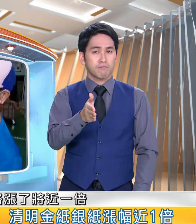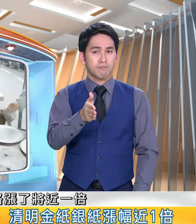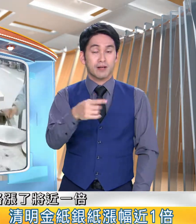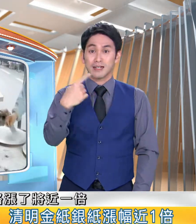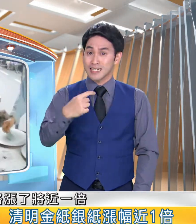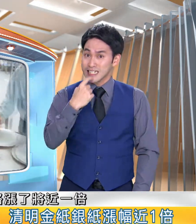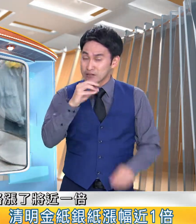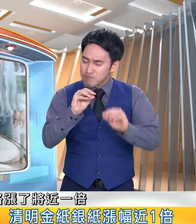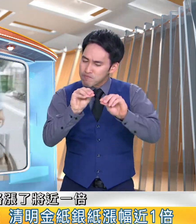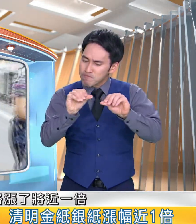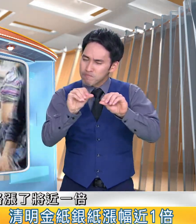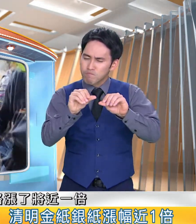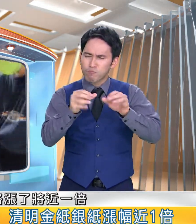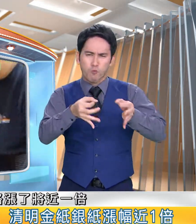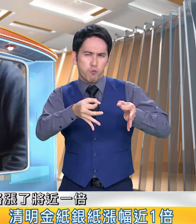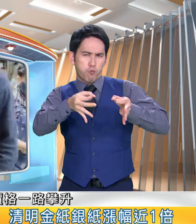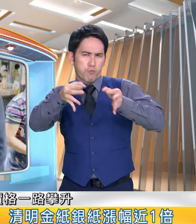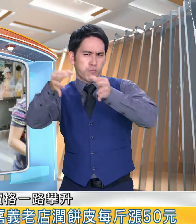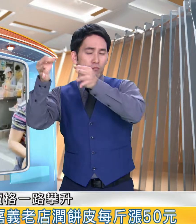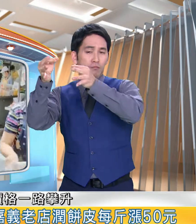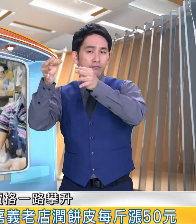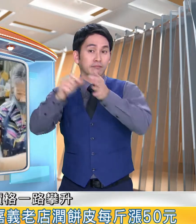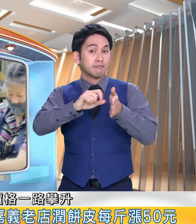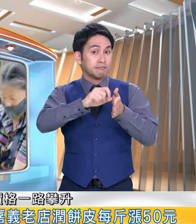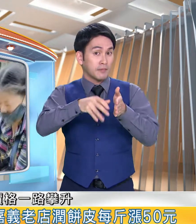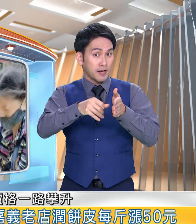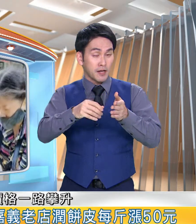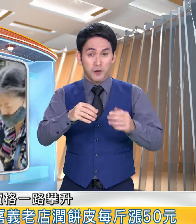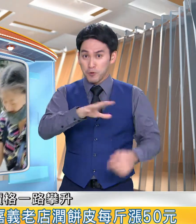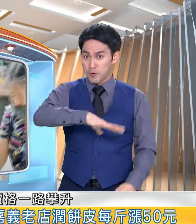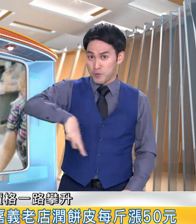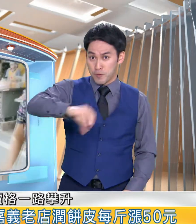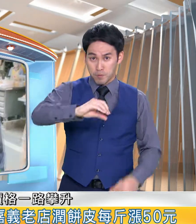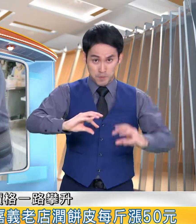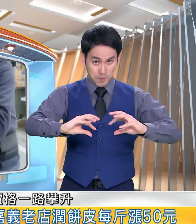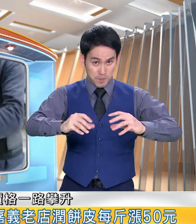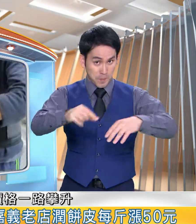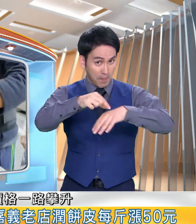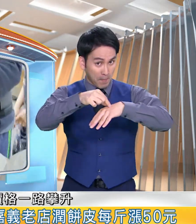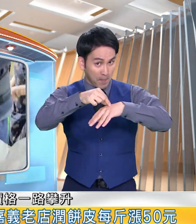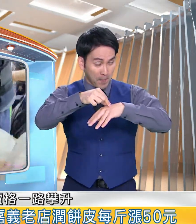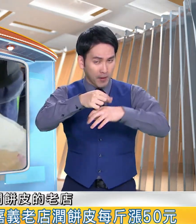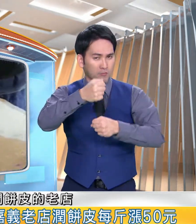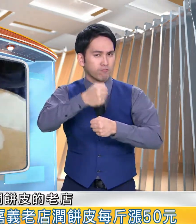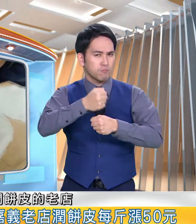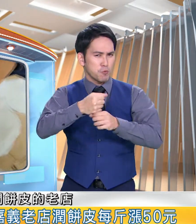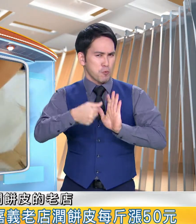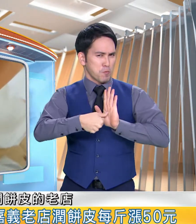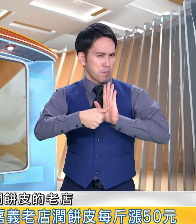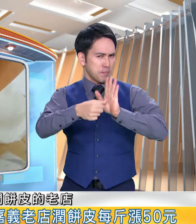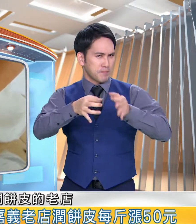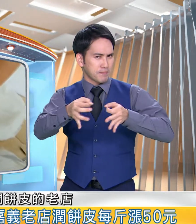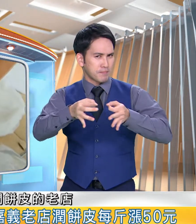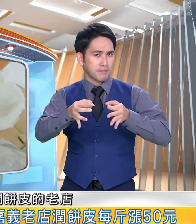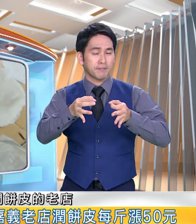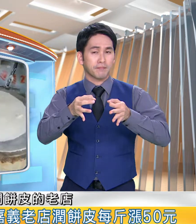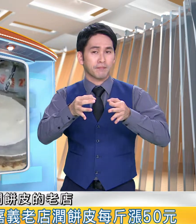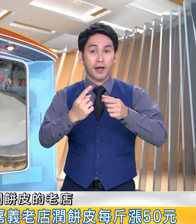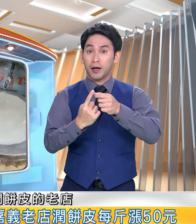一倍，还有因为面粉价格一路攀升，嘉义知名制作润饼皮的老店也将售价